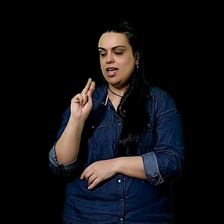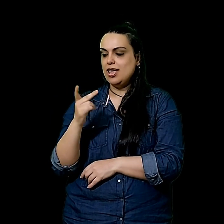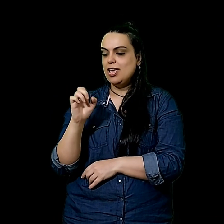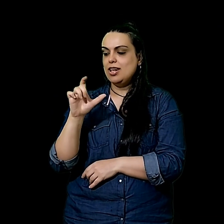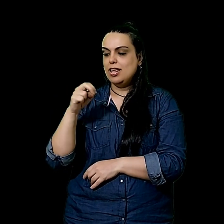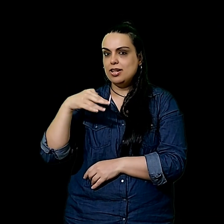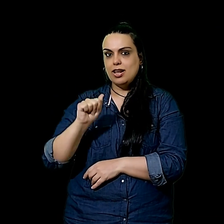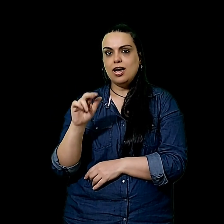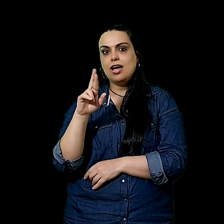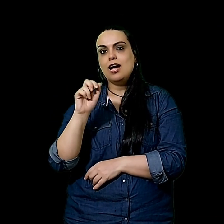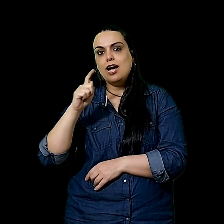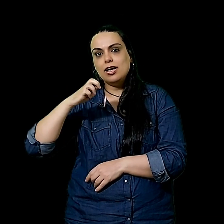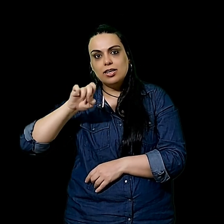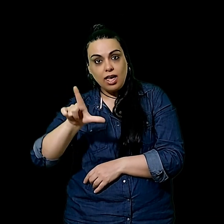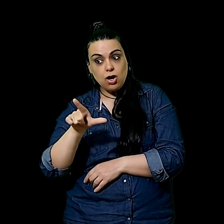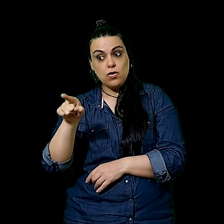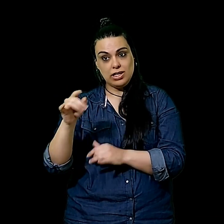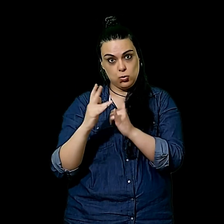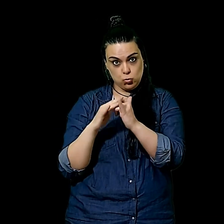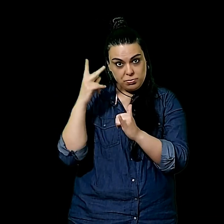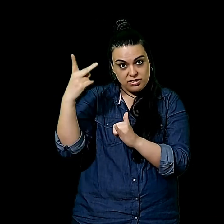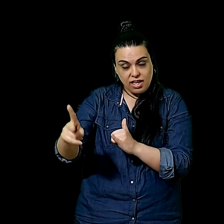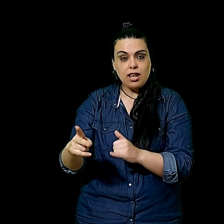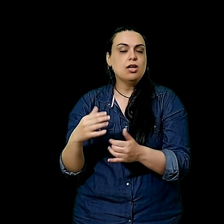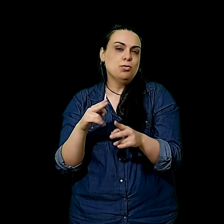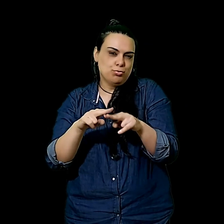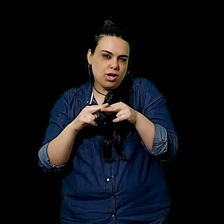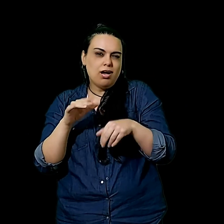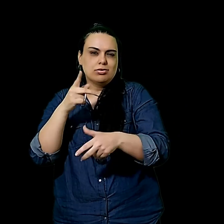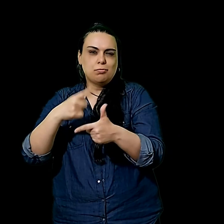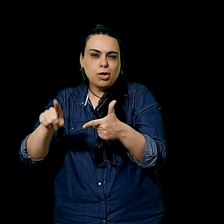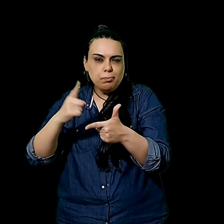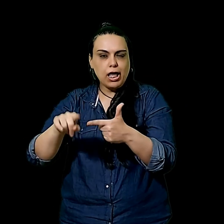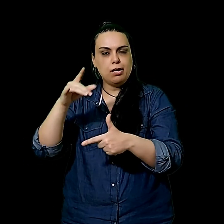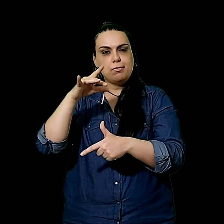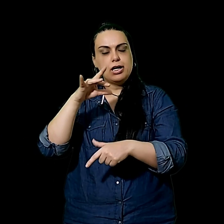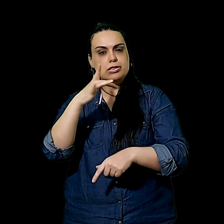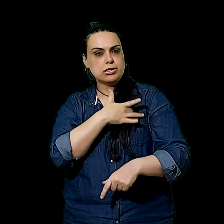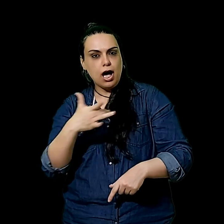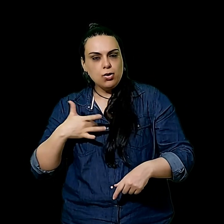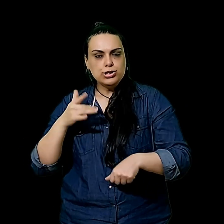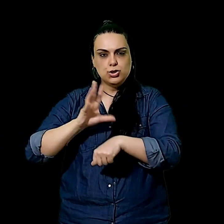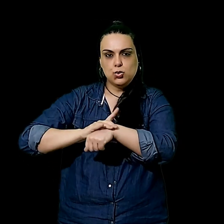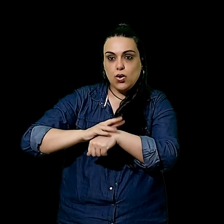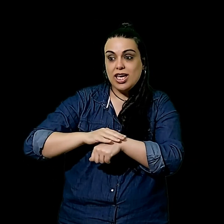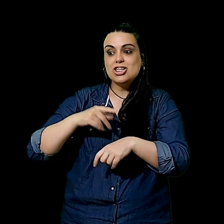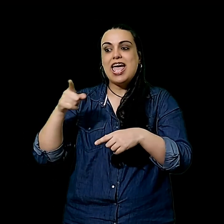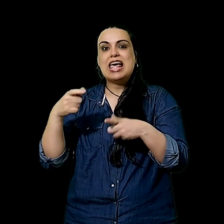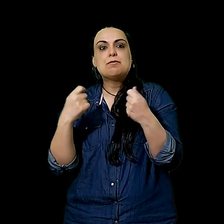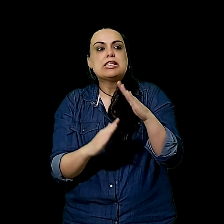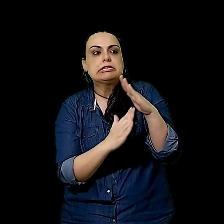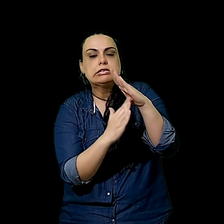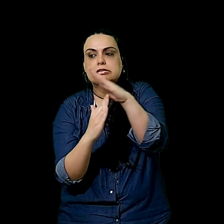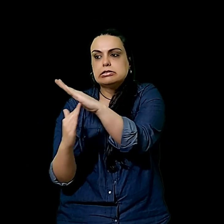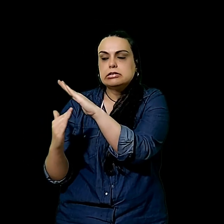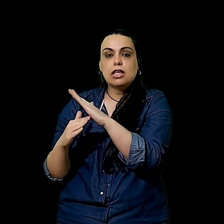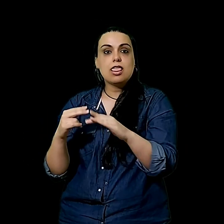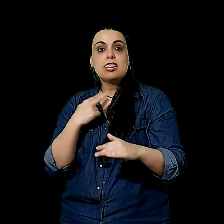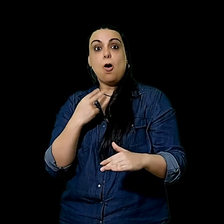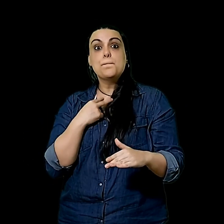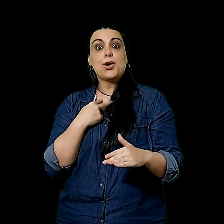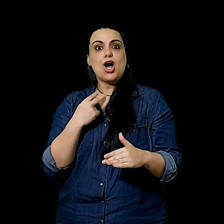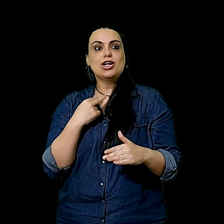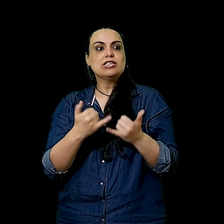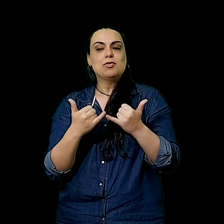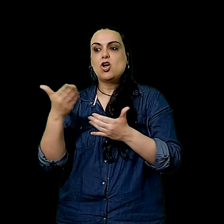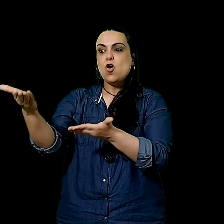Raquel, ela, por exemplo, tem, para cuidar da saúde, precisou disponibilizar um tempo onde já não podia atender a mesma